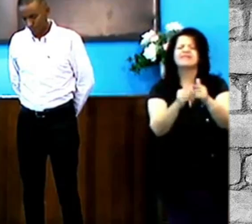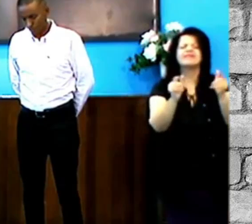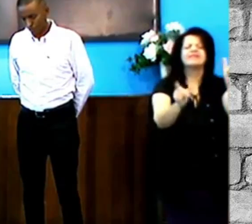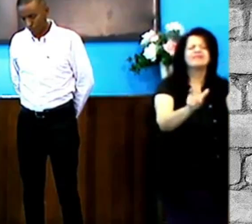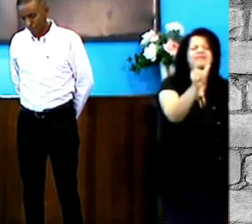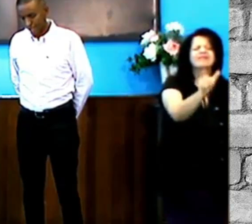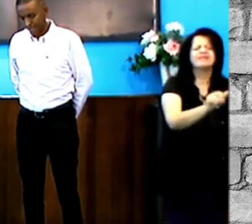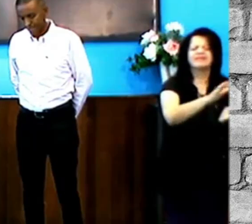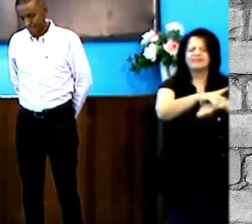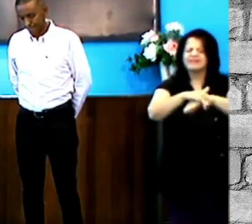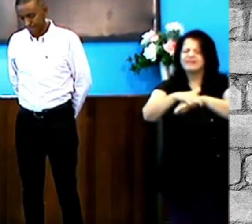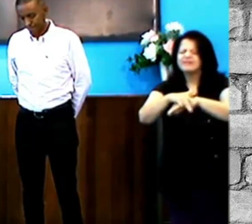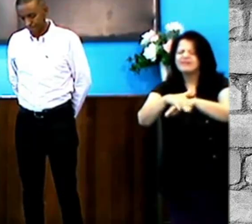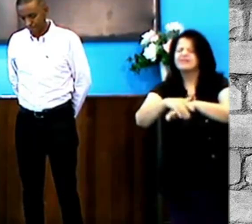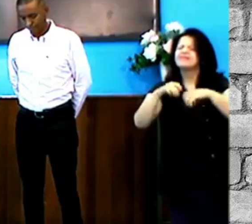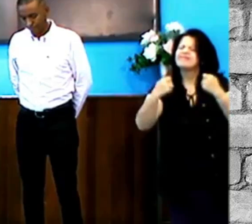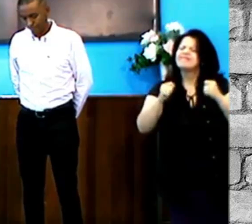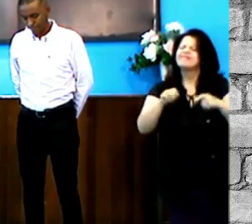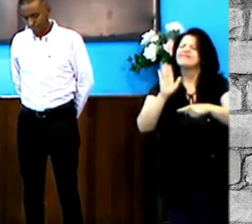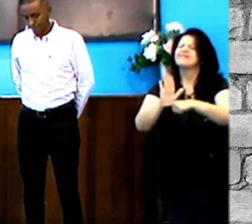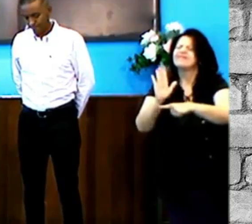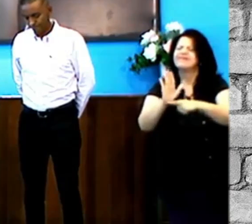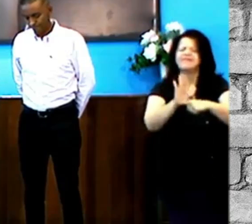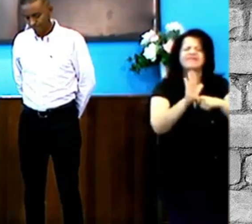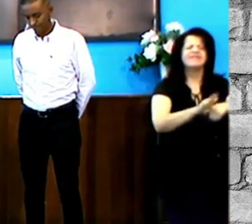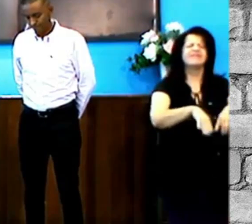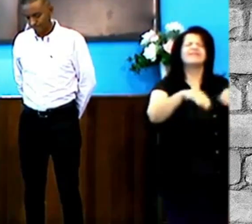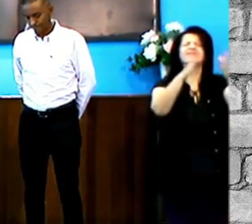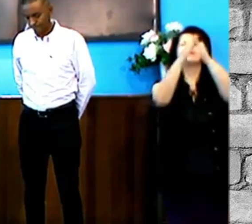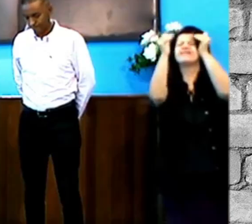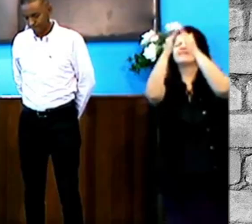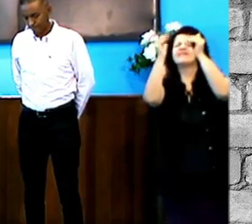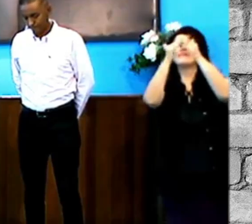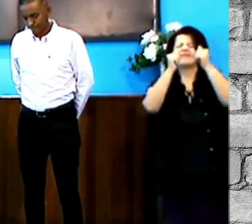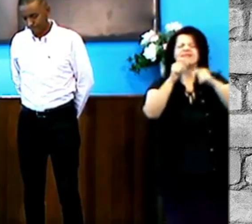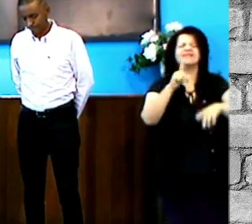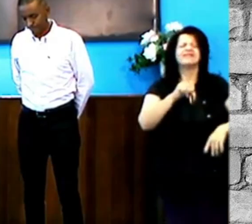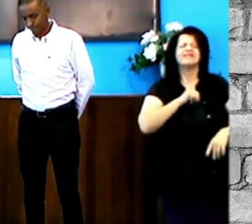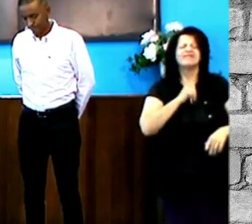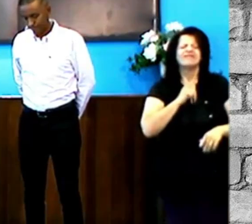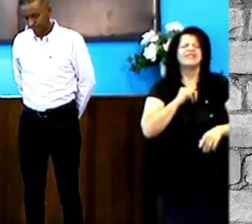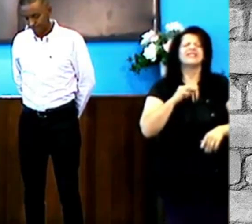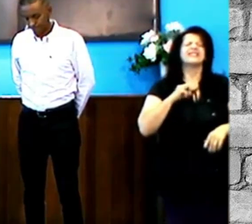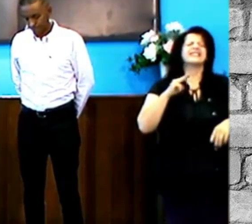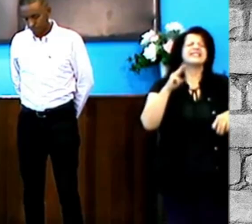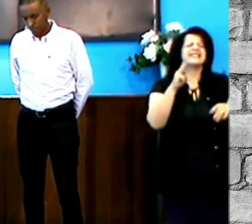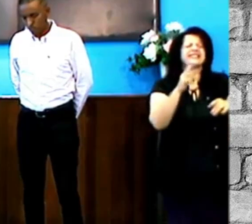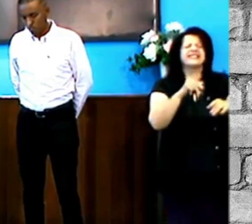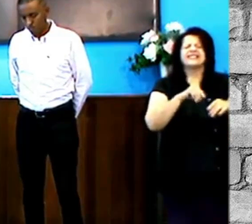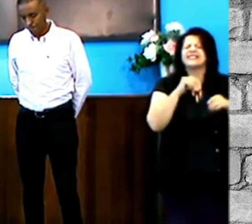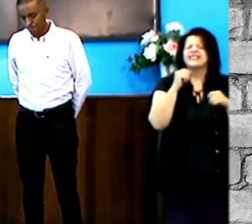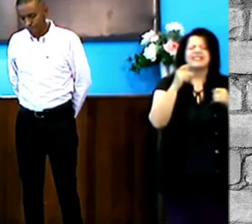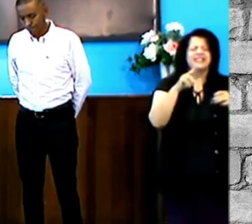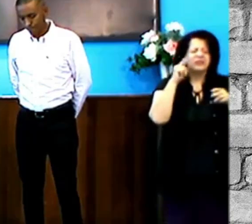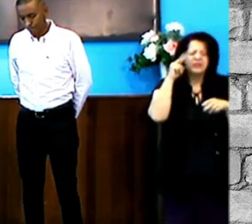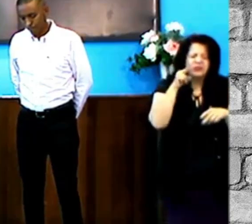várias pessoas doentes, precisando de auxílio, e nós queremos clamar ao Senhor que o Senhor tenha misericórdia de cada uma delas, seja elas da